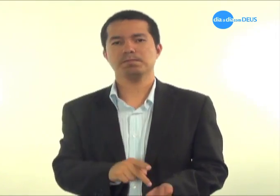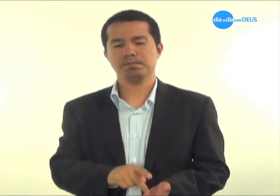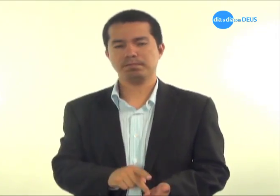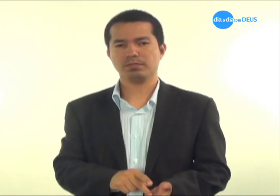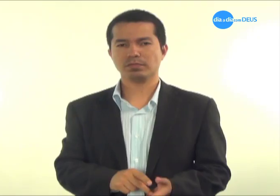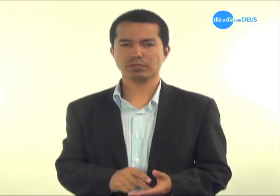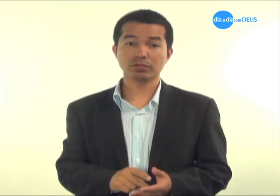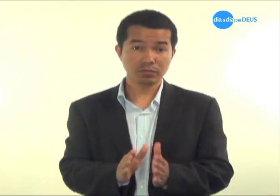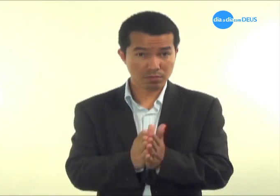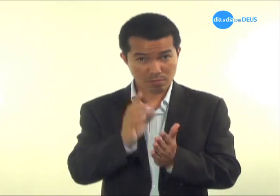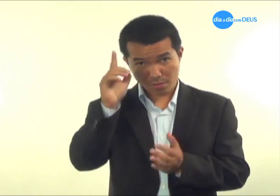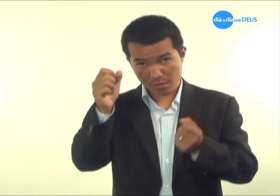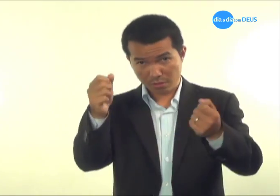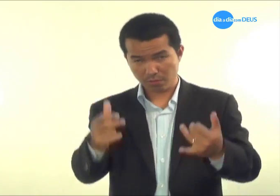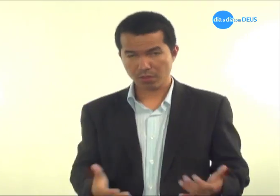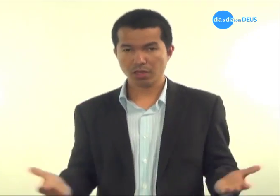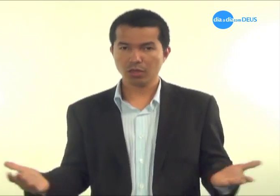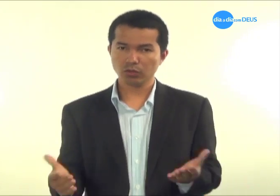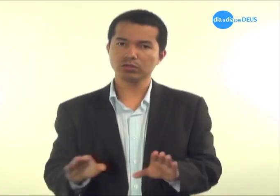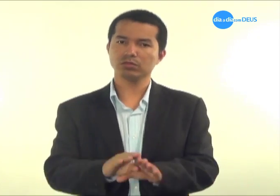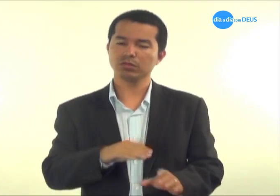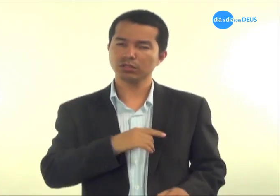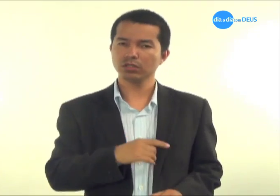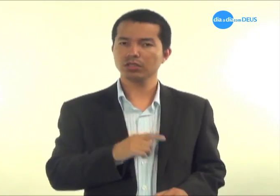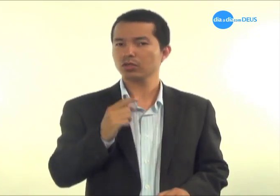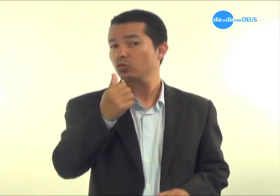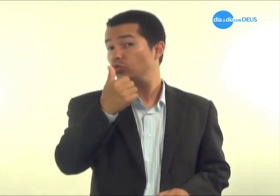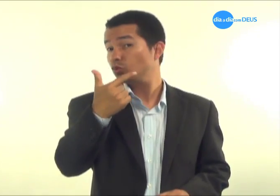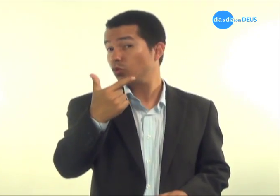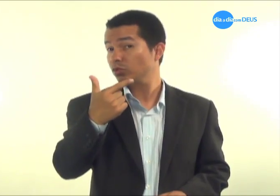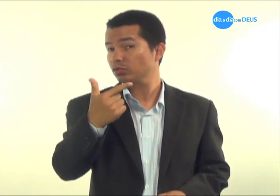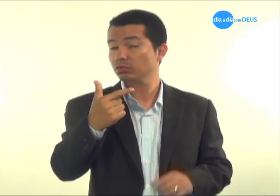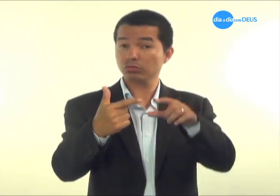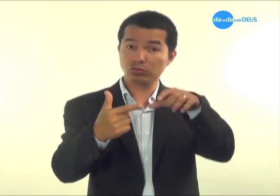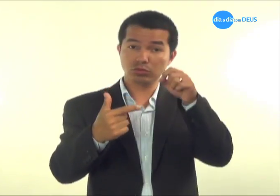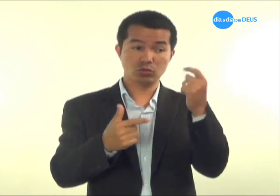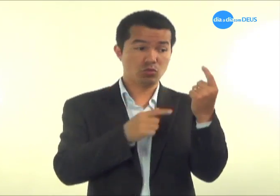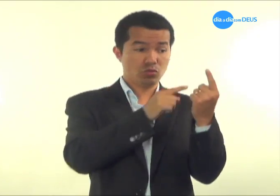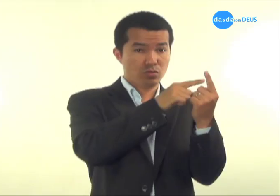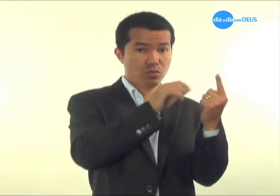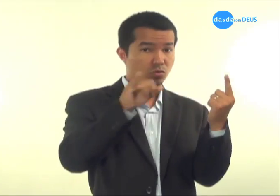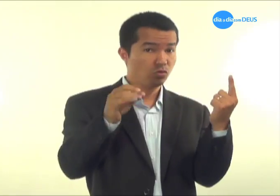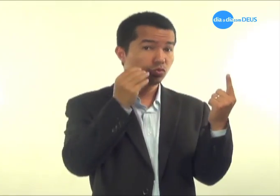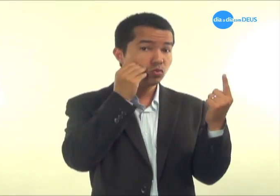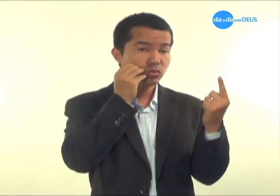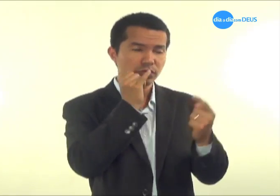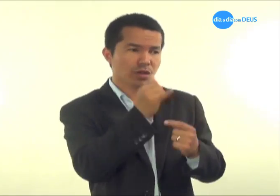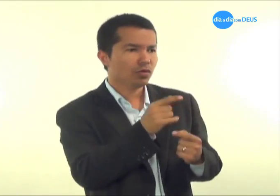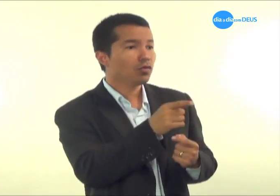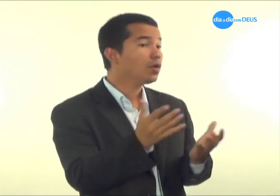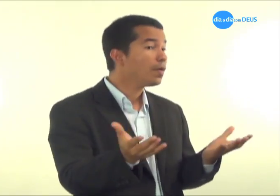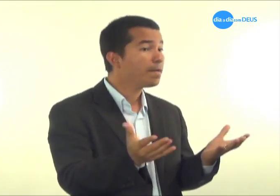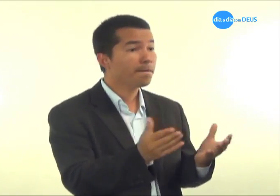assim: e então um dos 12, chamado Judas Iscariotes, foi ter com os principais sacerdotes e disse: que me quereis